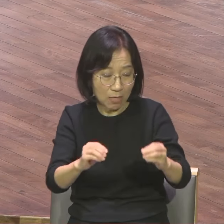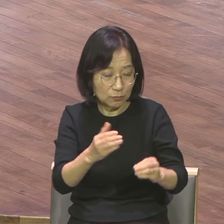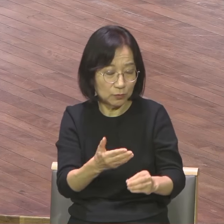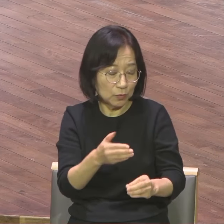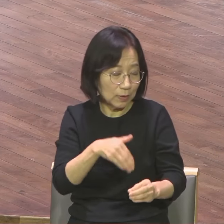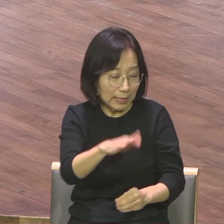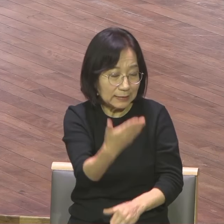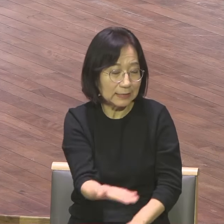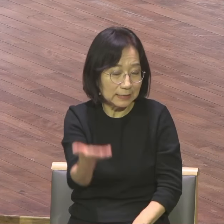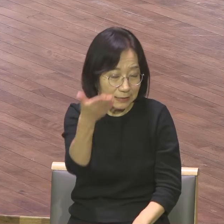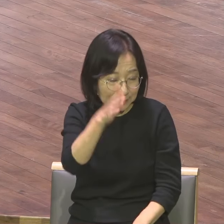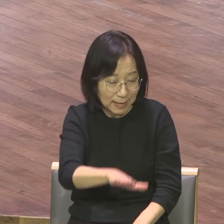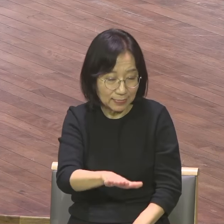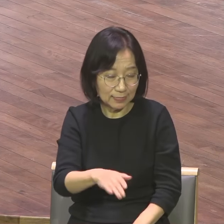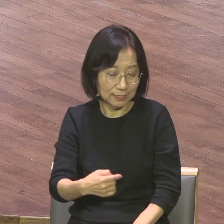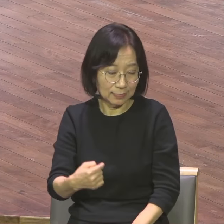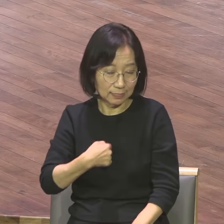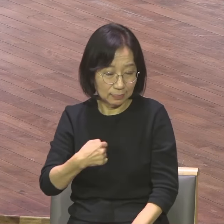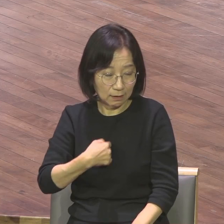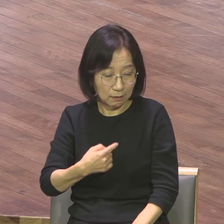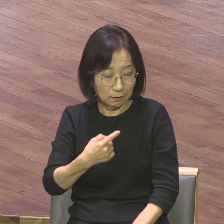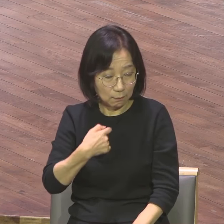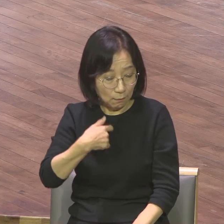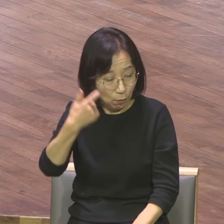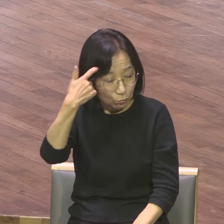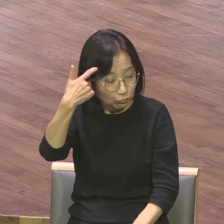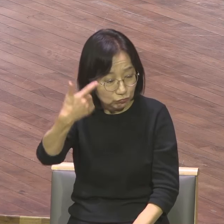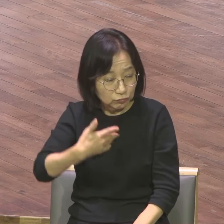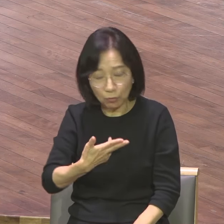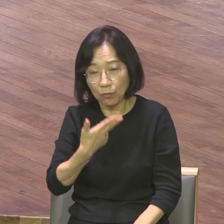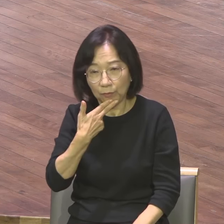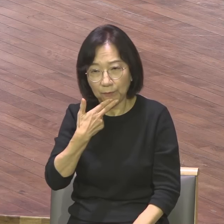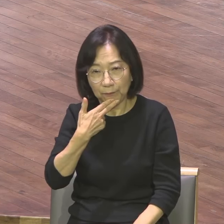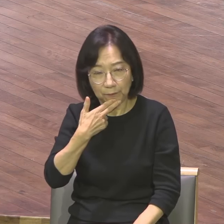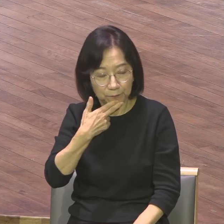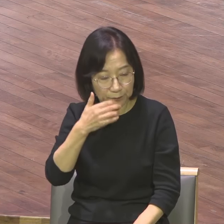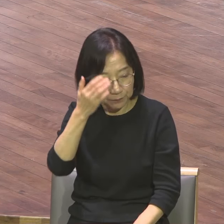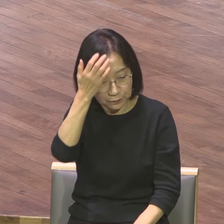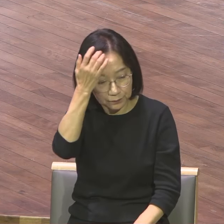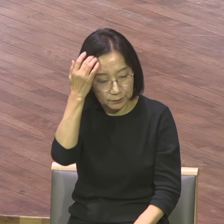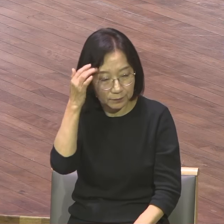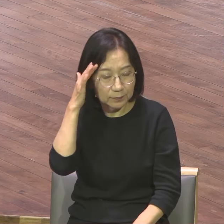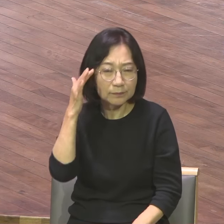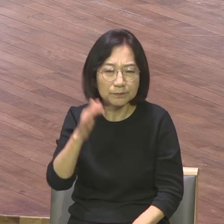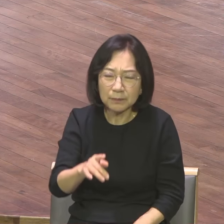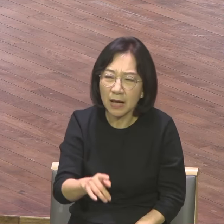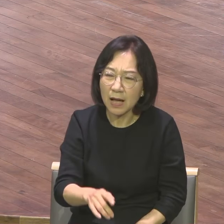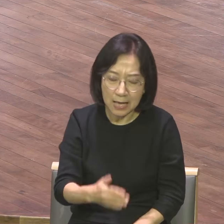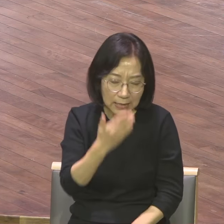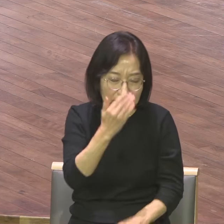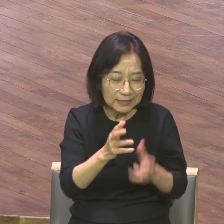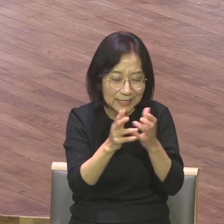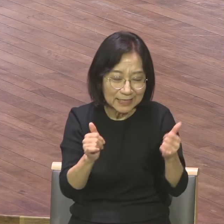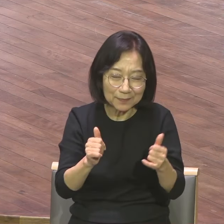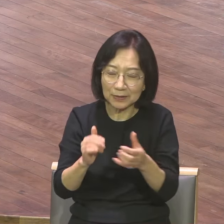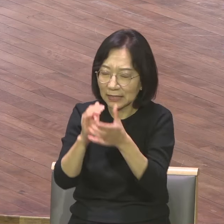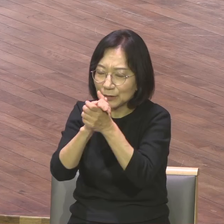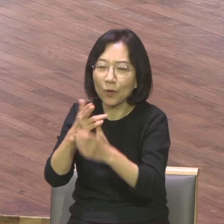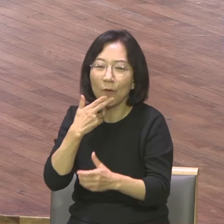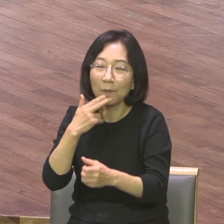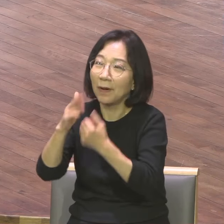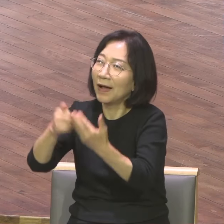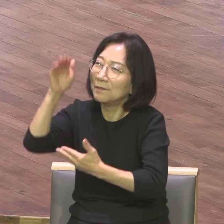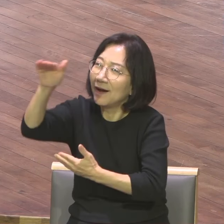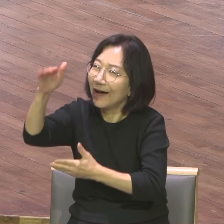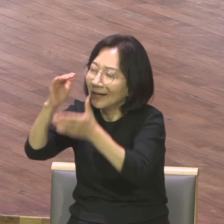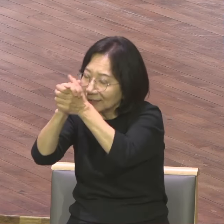나의 입에 묻지 아니하였도다. 하나님께 전혀 묻지 않고 기도하지 않았다 이